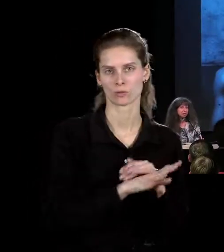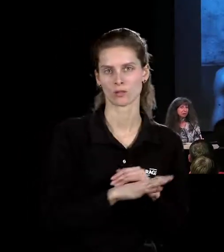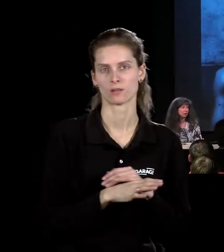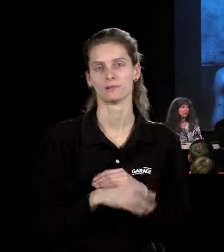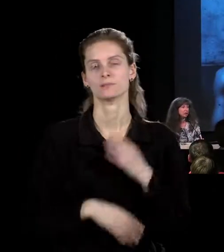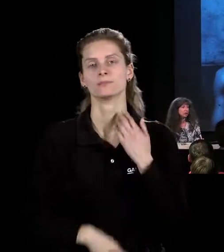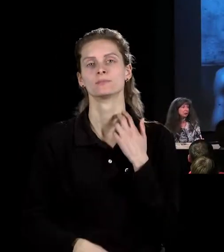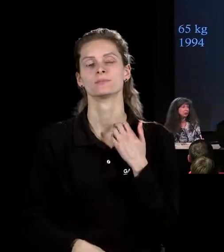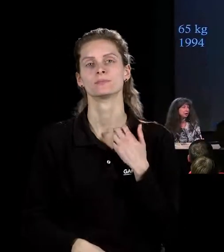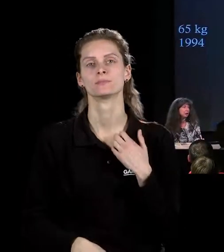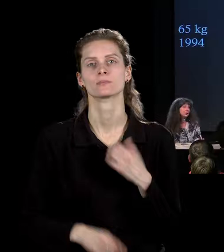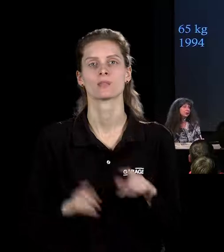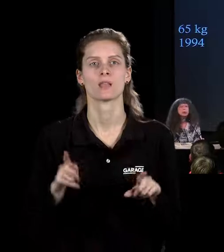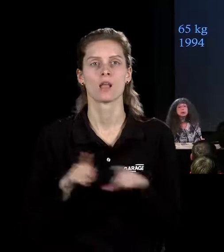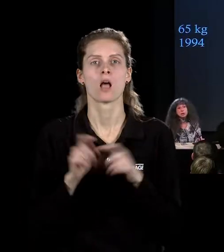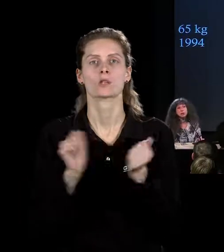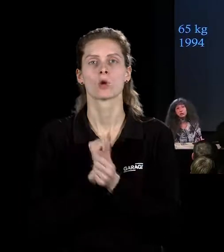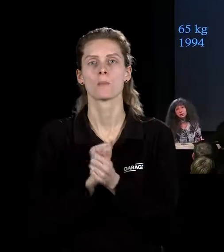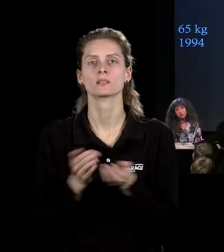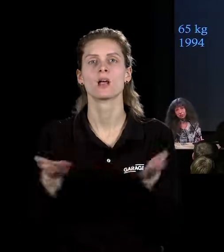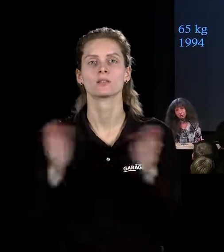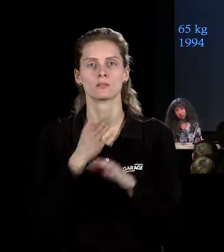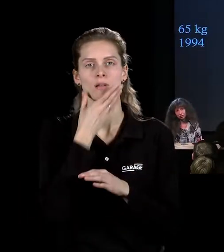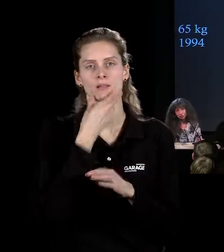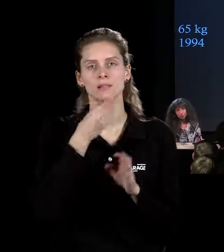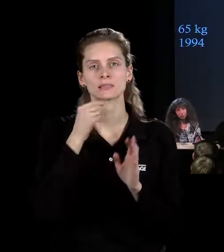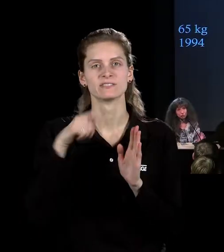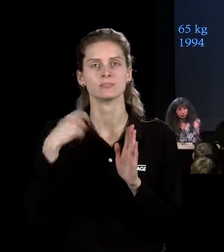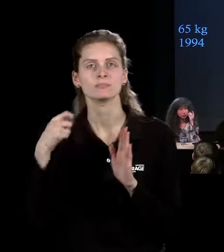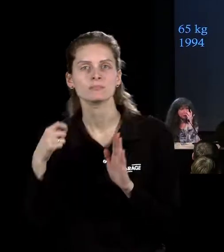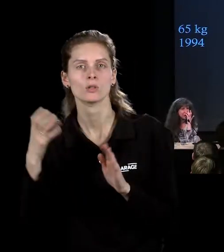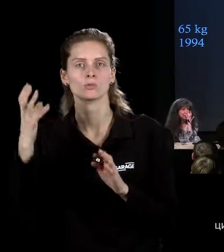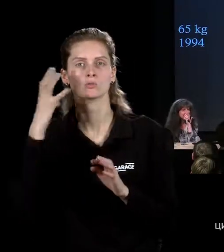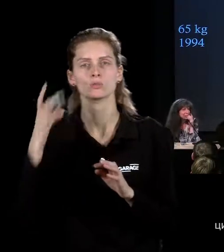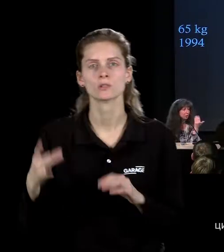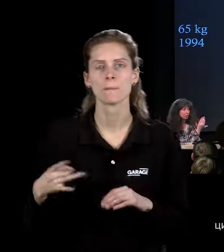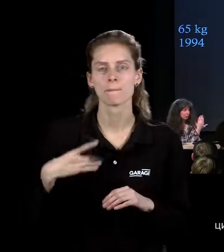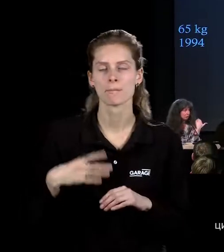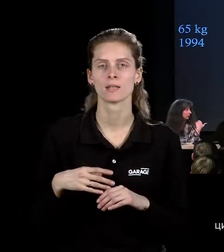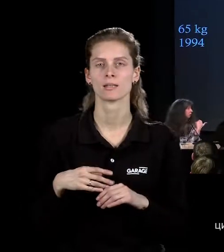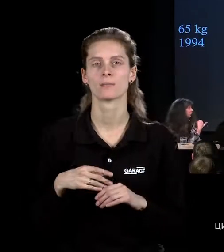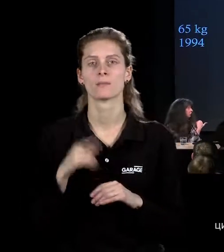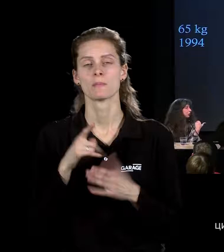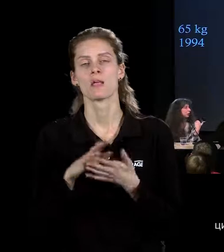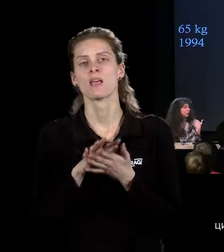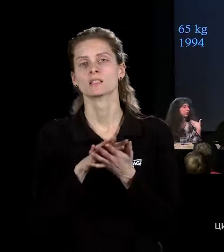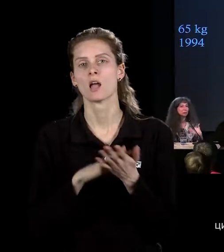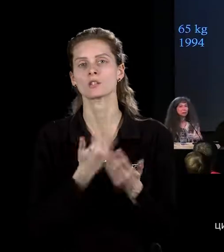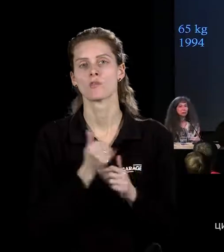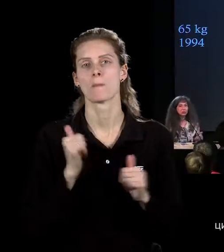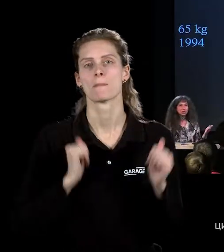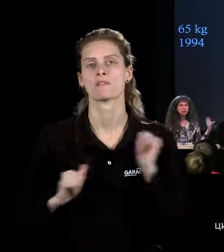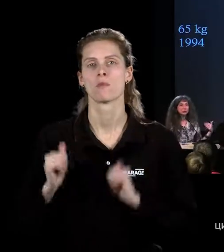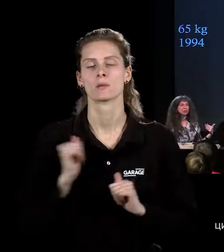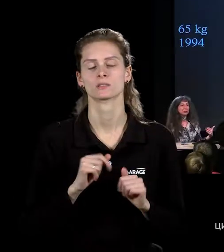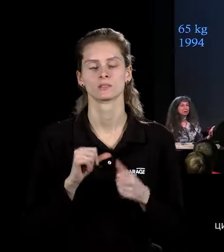самая радикальная документация, так сказать, очень красиво снятая, опять-таки черно-белая. И там дальнейшие его перформансы,